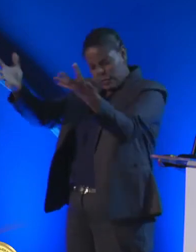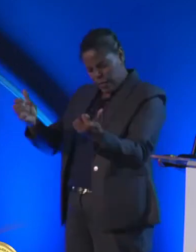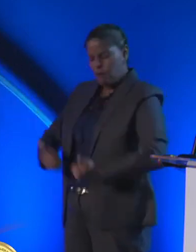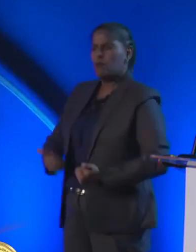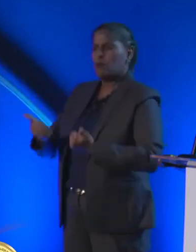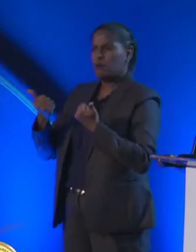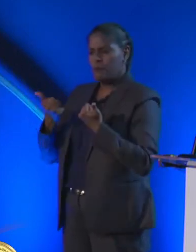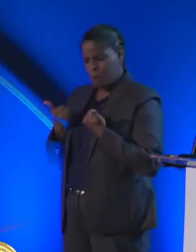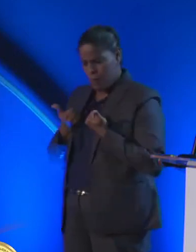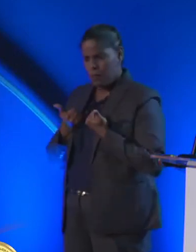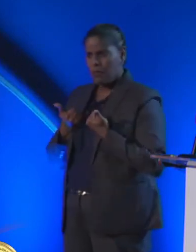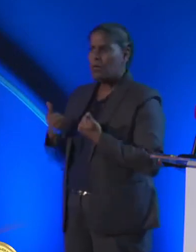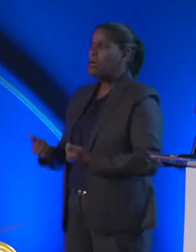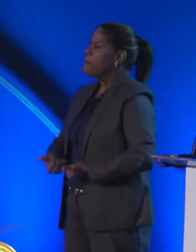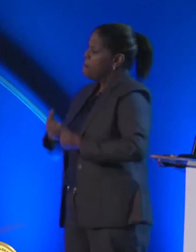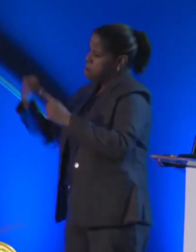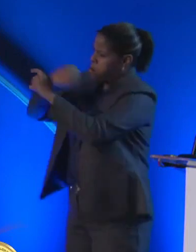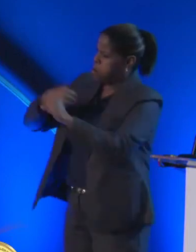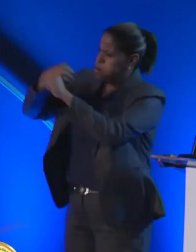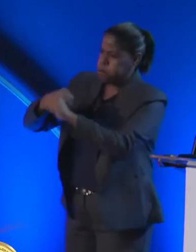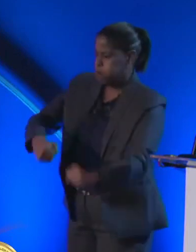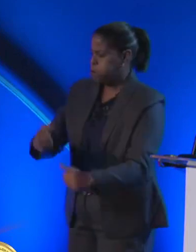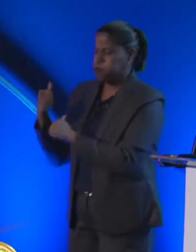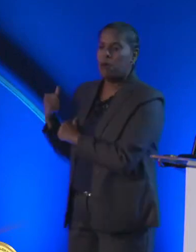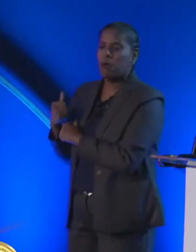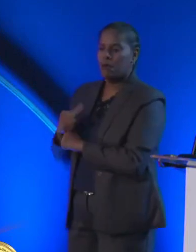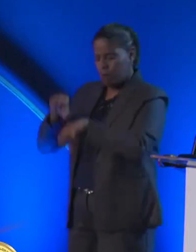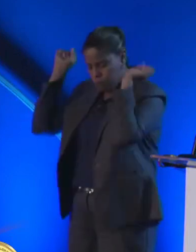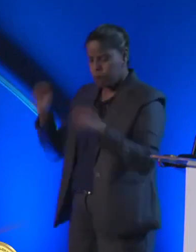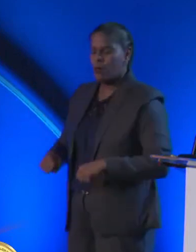de que vivir sin violencia es